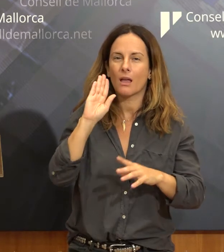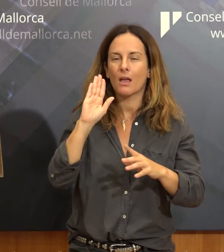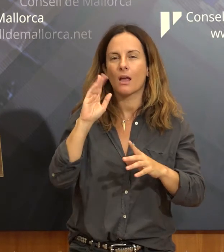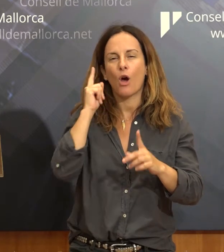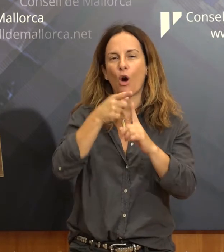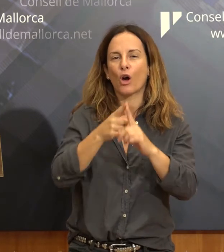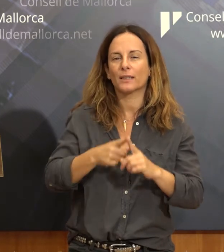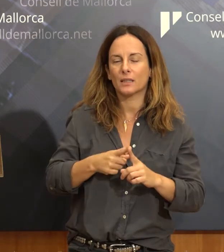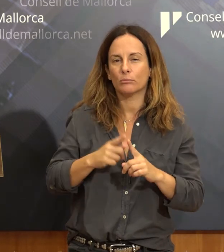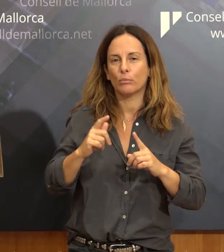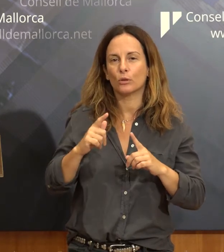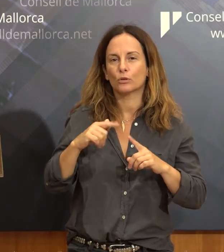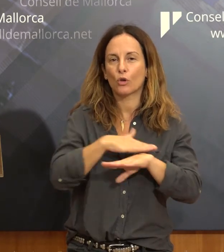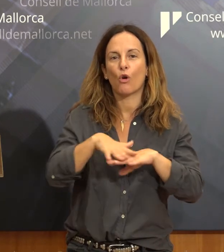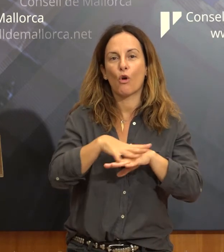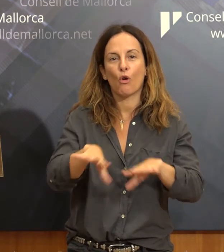a començament